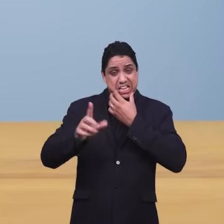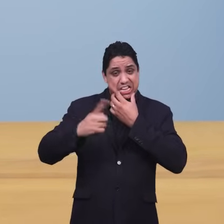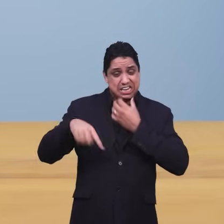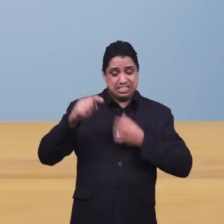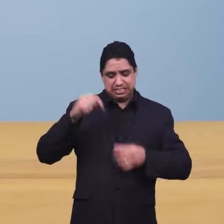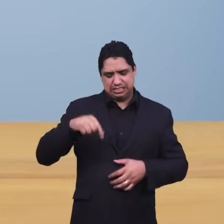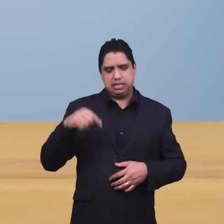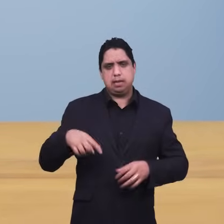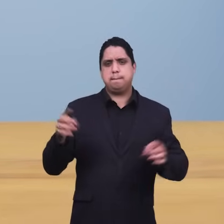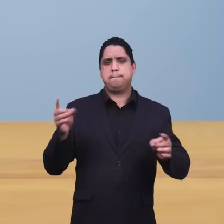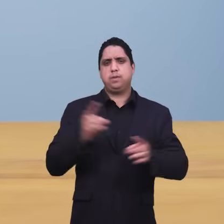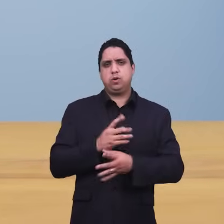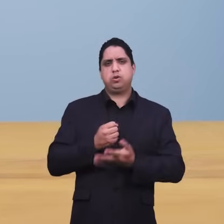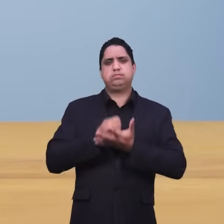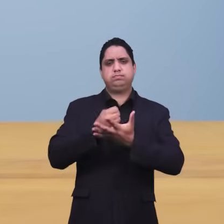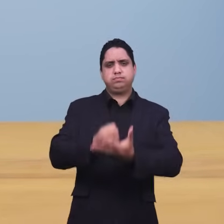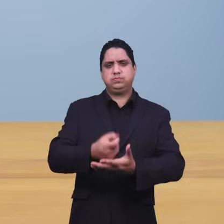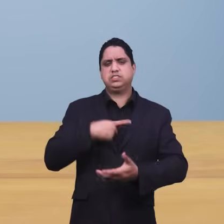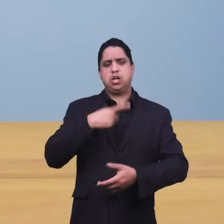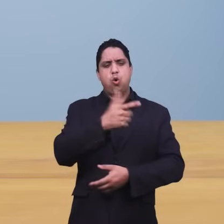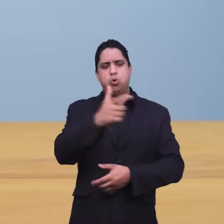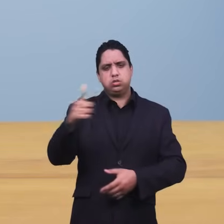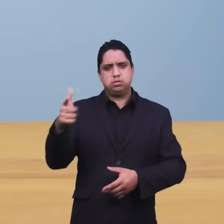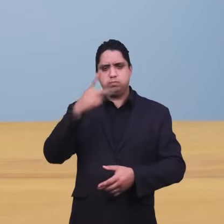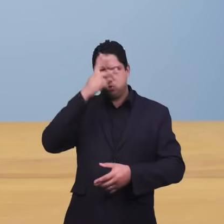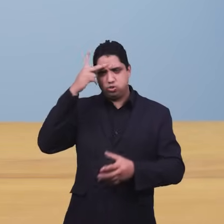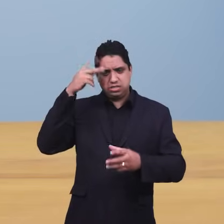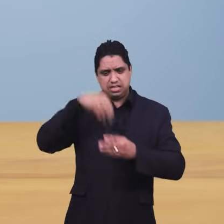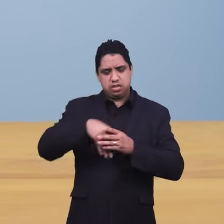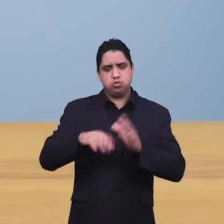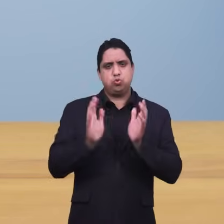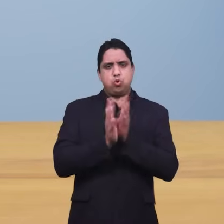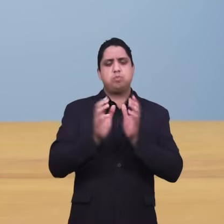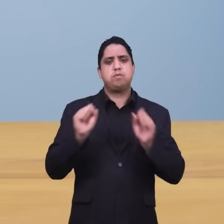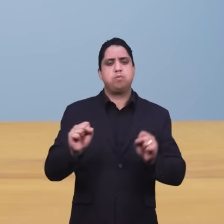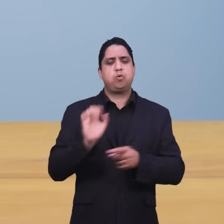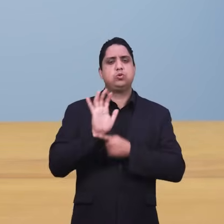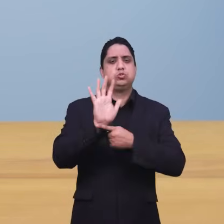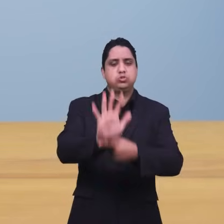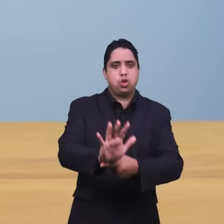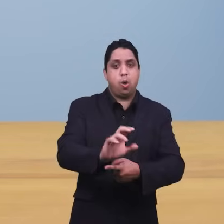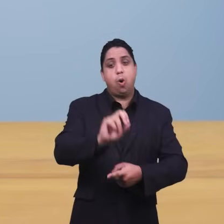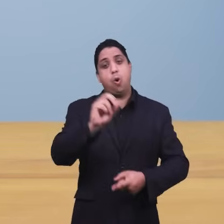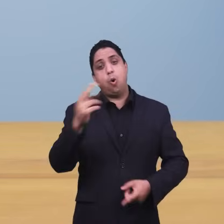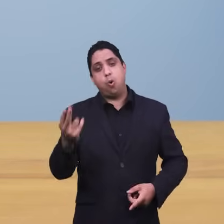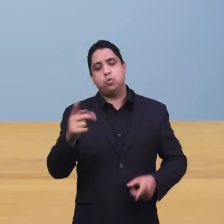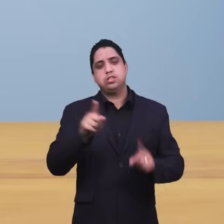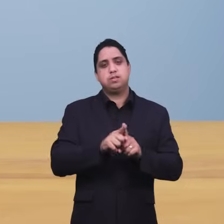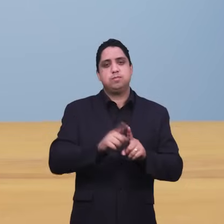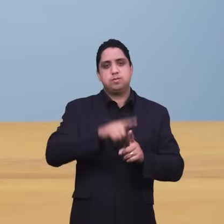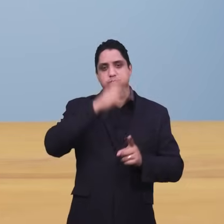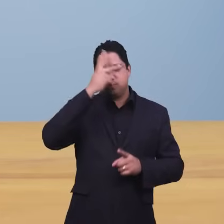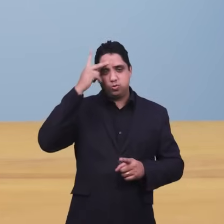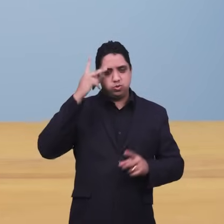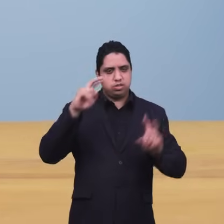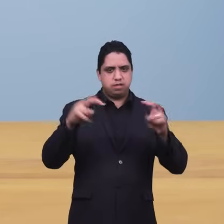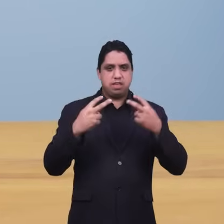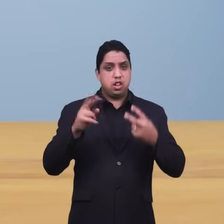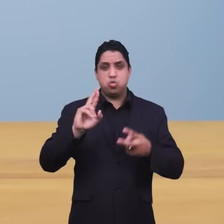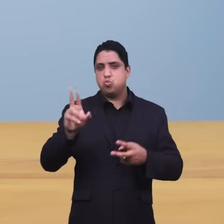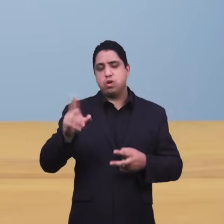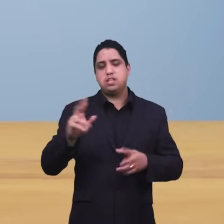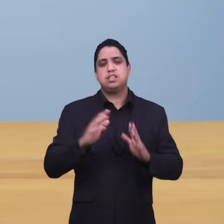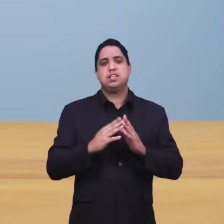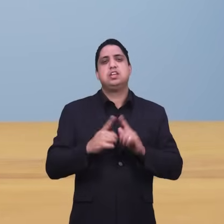tem outras pessoas no grupo de acessibilidade que podem atender aos irmãos, ou mesmo aqueles que estão nos assistindo que não são da